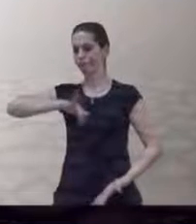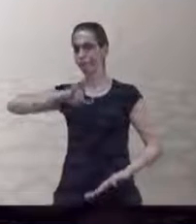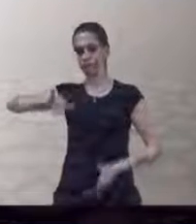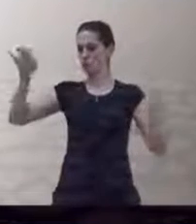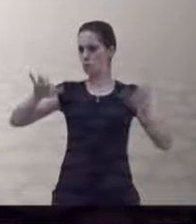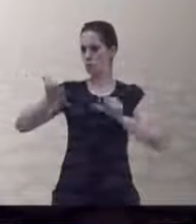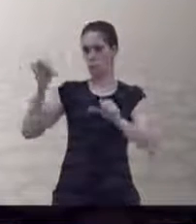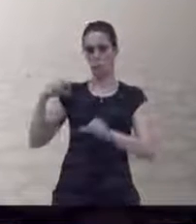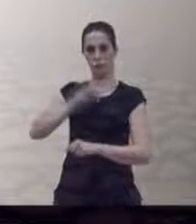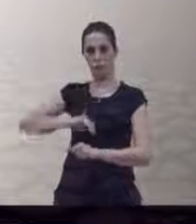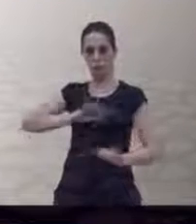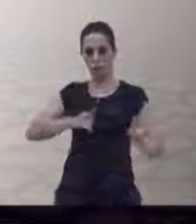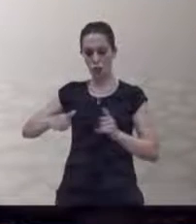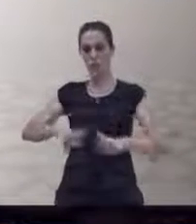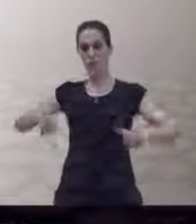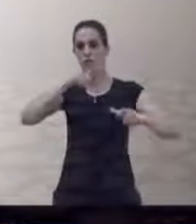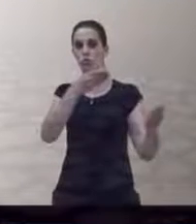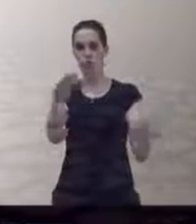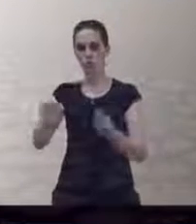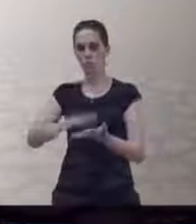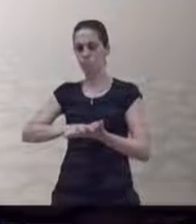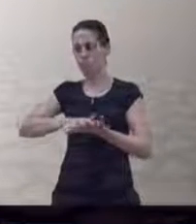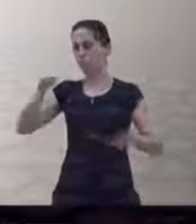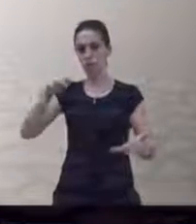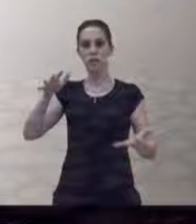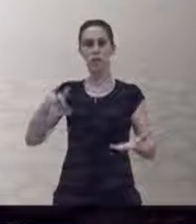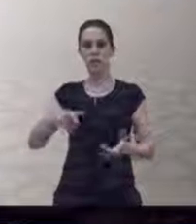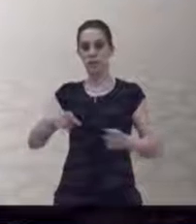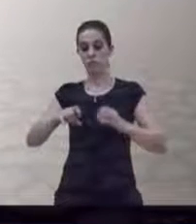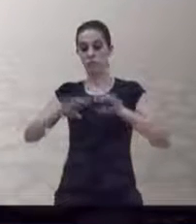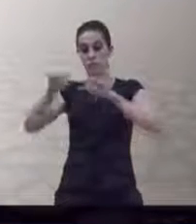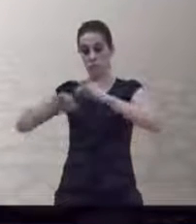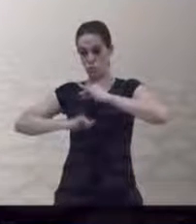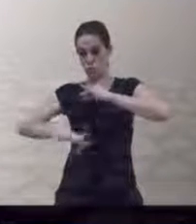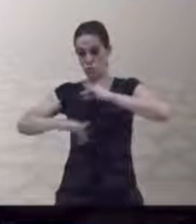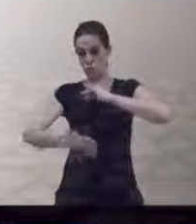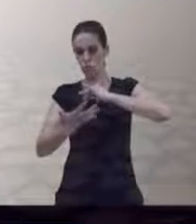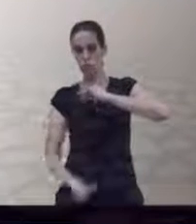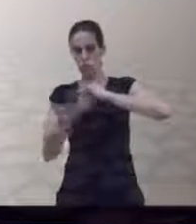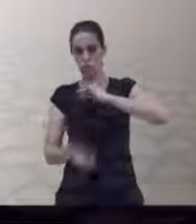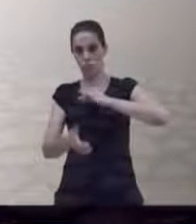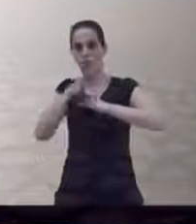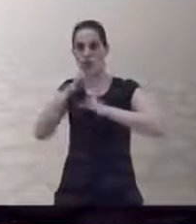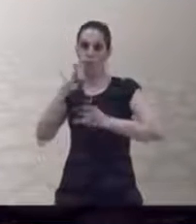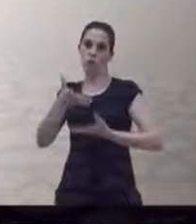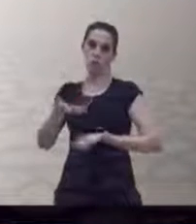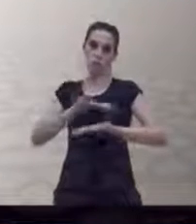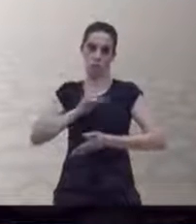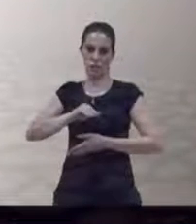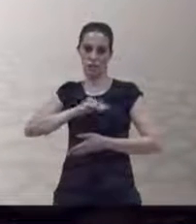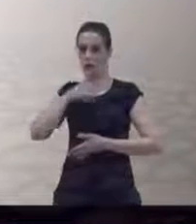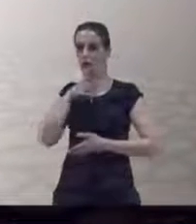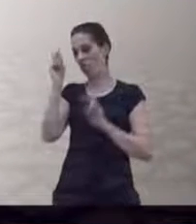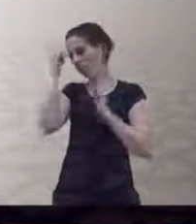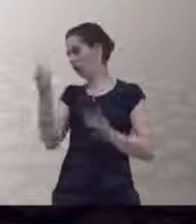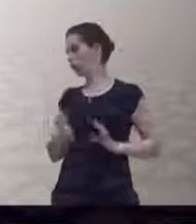Ahora tenemos agua. Ha llovido mucho. Nuestros ríos, embalses y humedales se han crecido. Los acuíferos siguen absorbiendo ansiosamente un agua